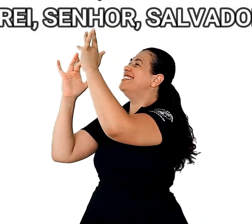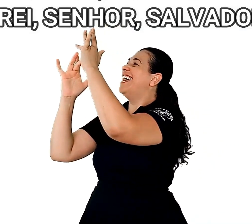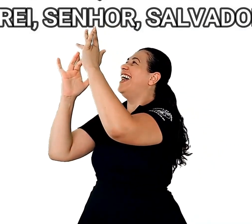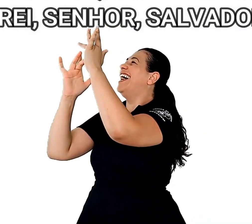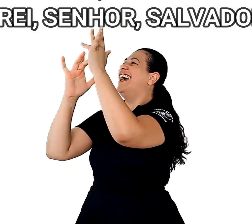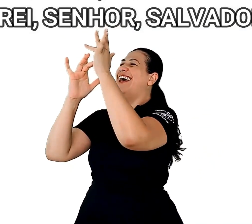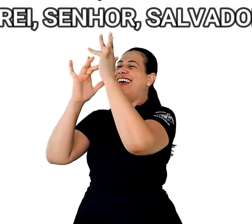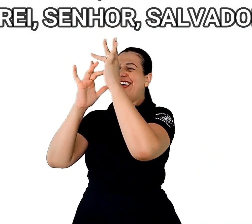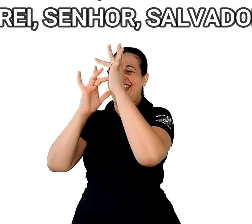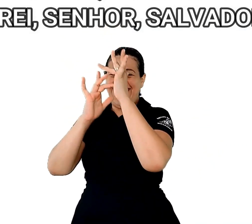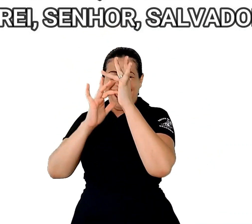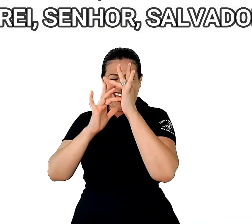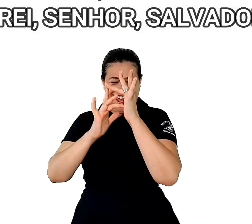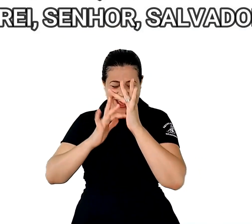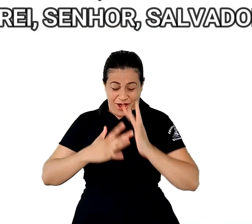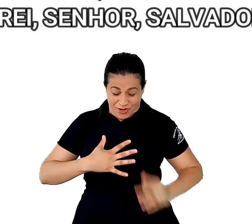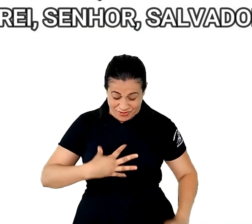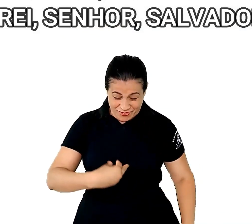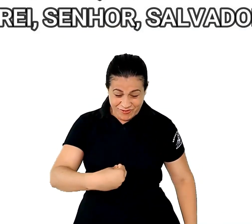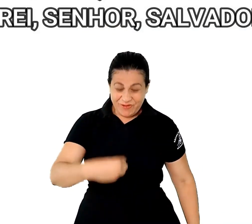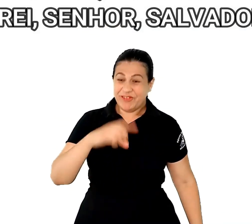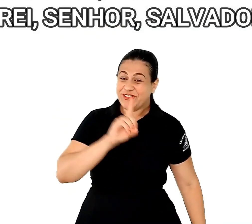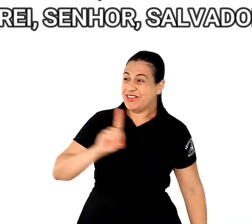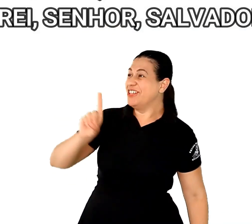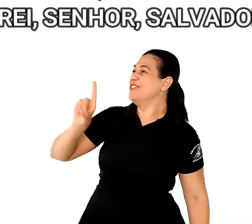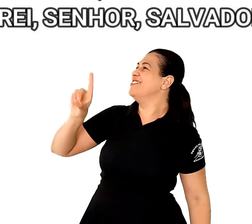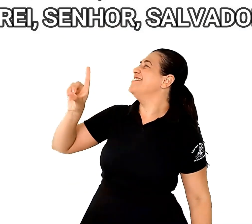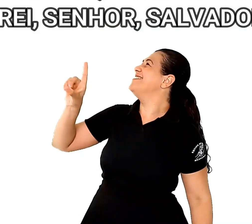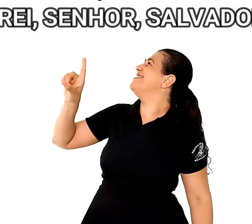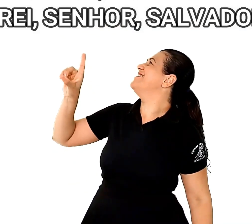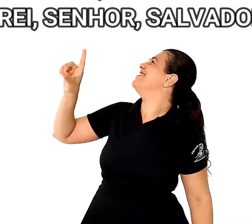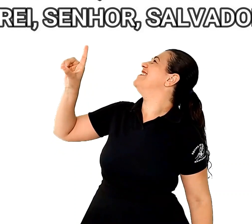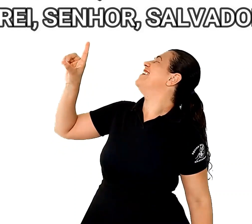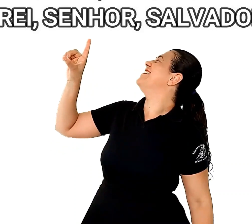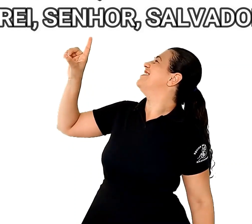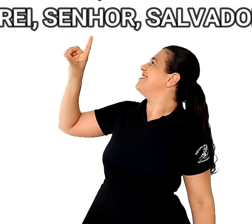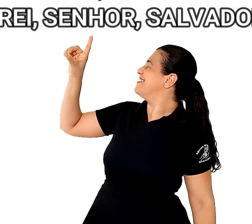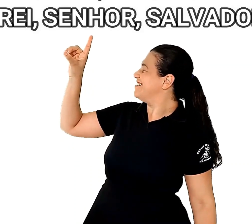Jesus, unigênito Filho,